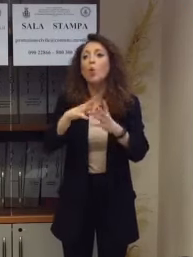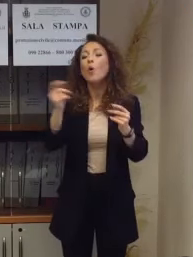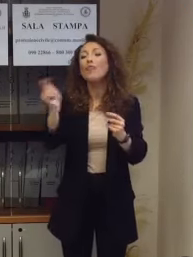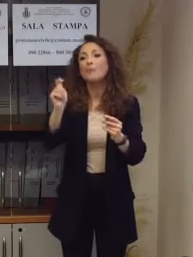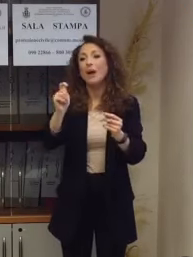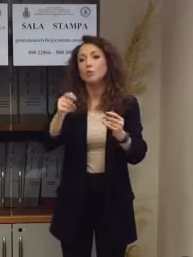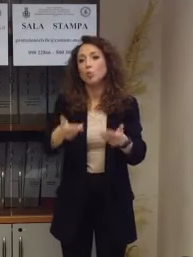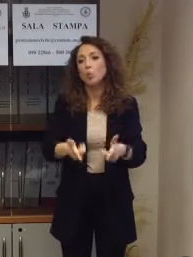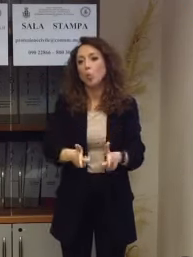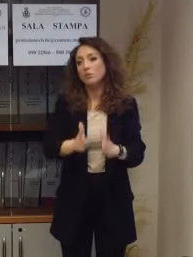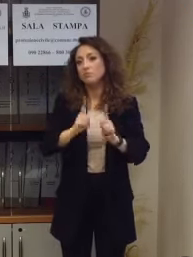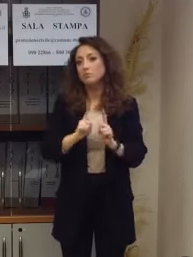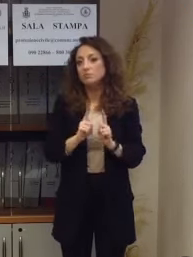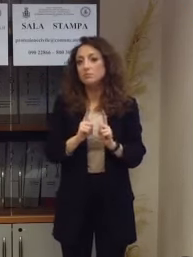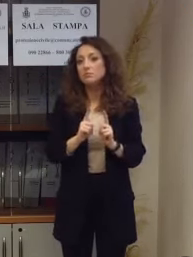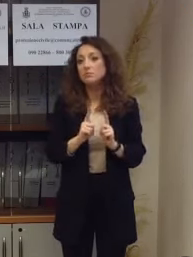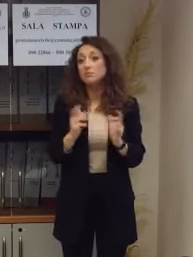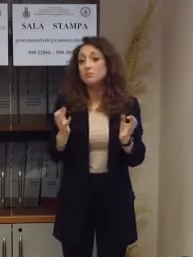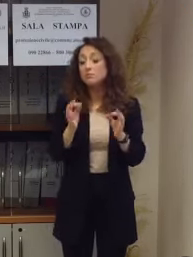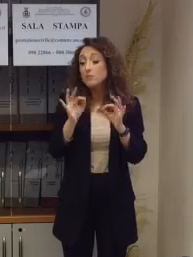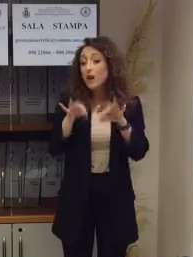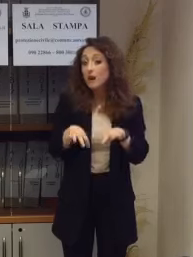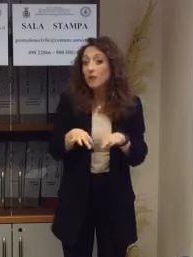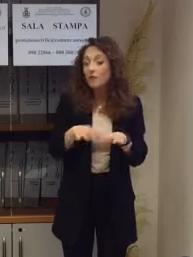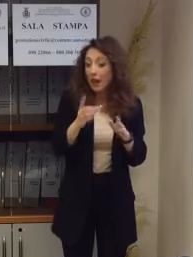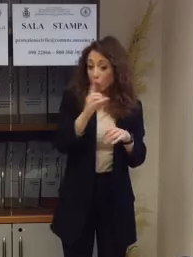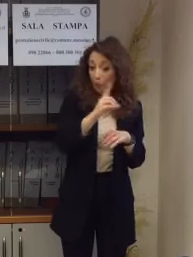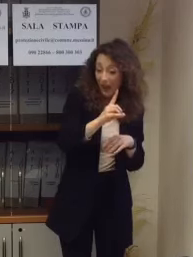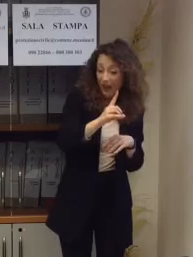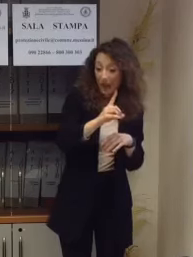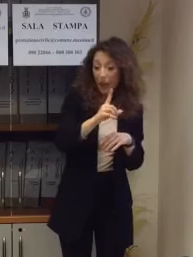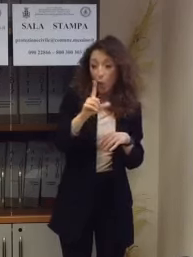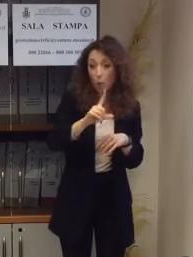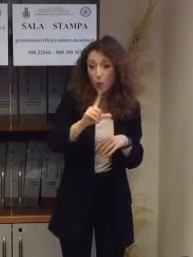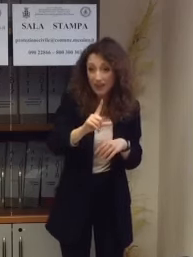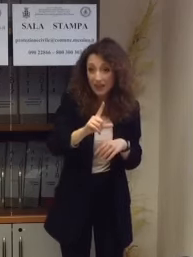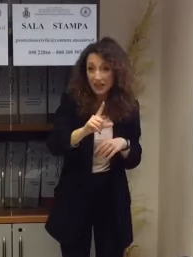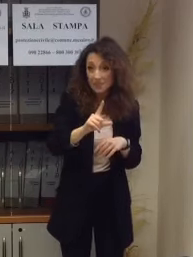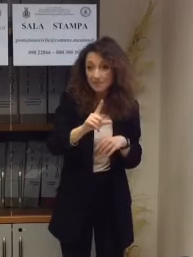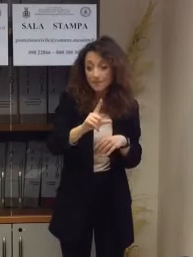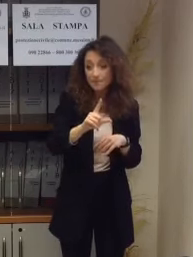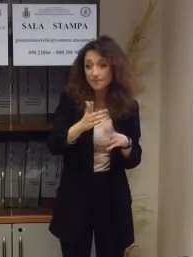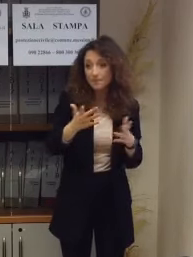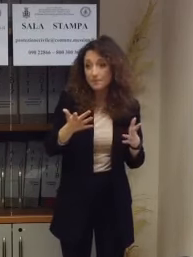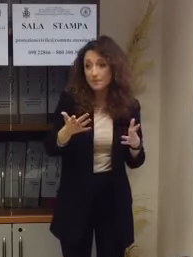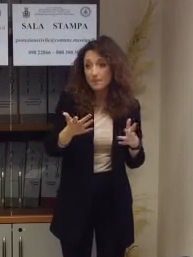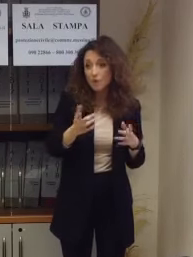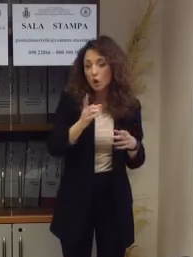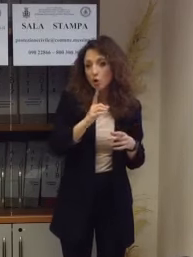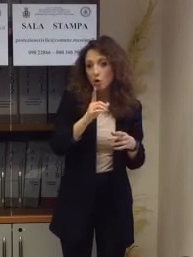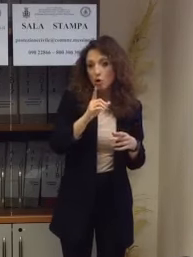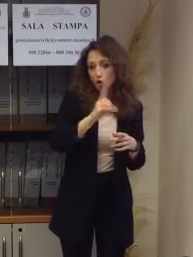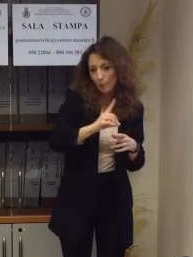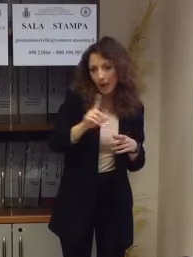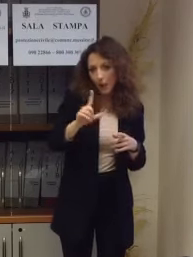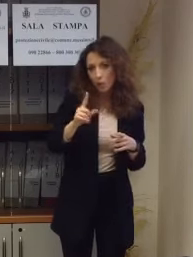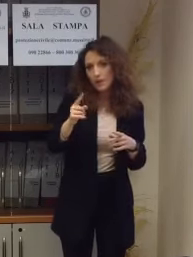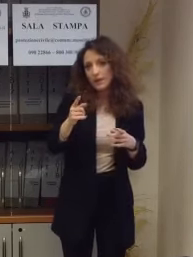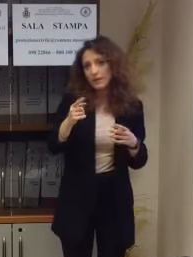Pasqua, se arrivano io fra domenica, lunedì tenete conto, e anche domenica, sarò in